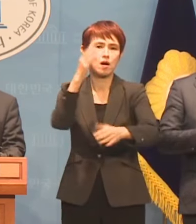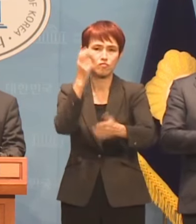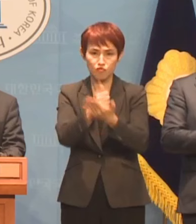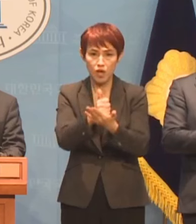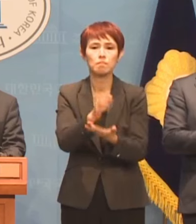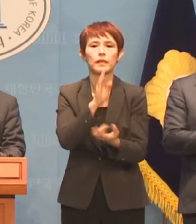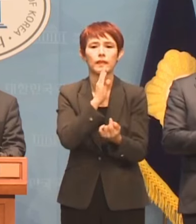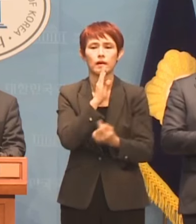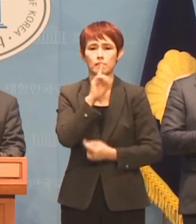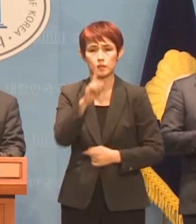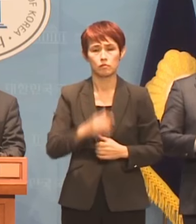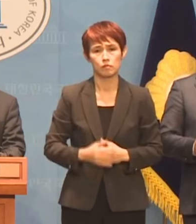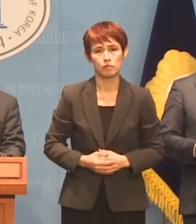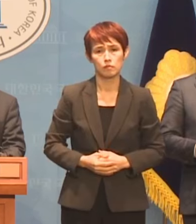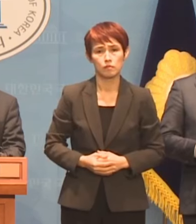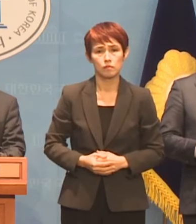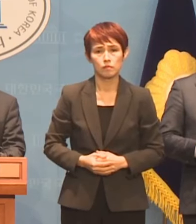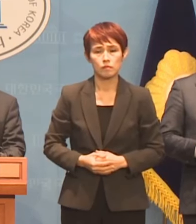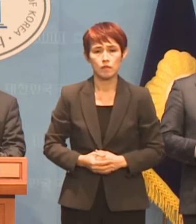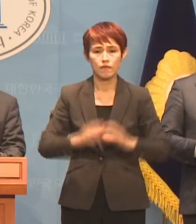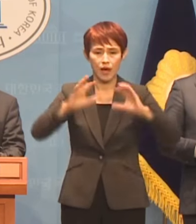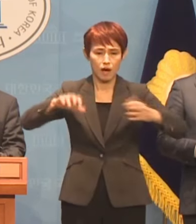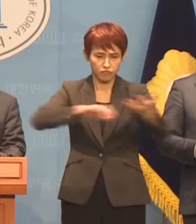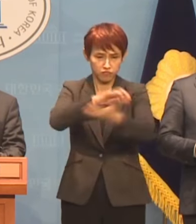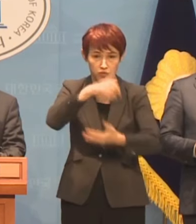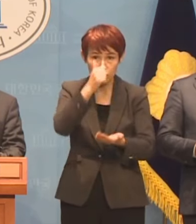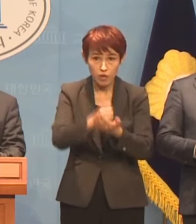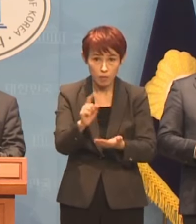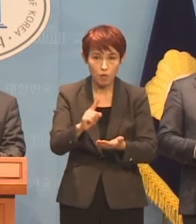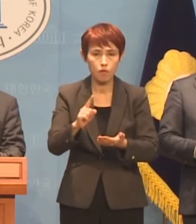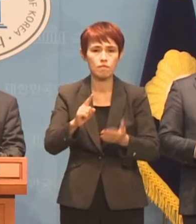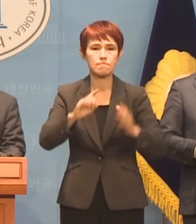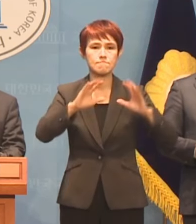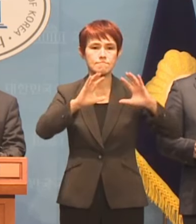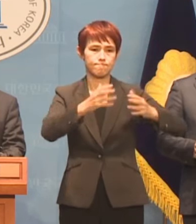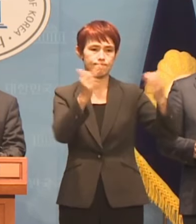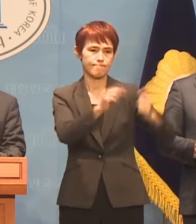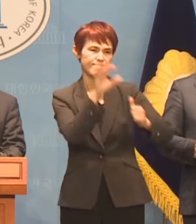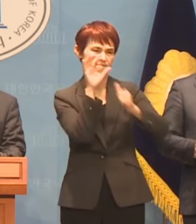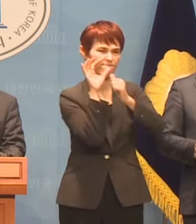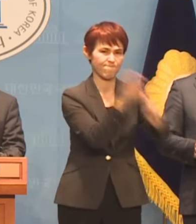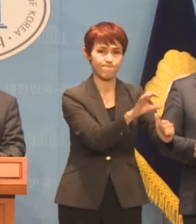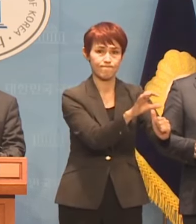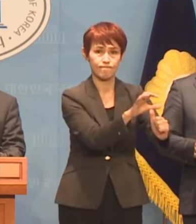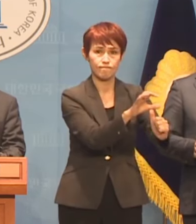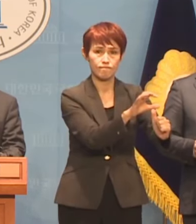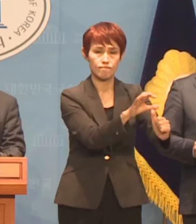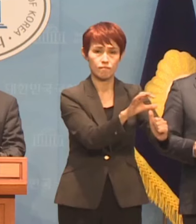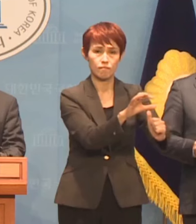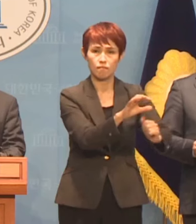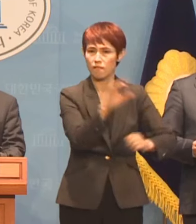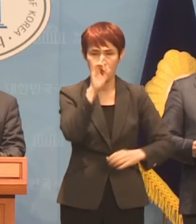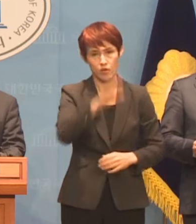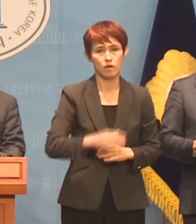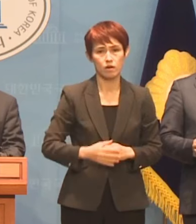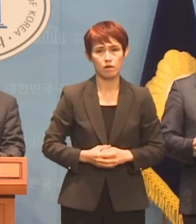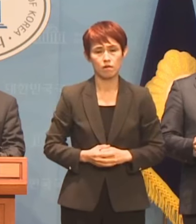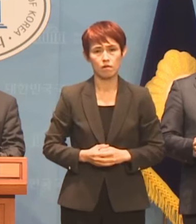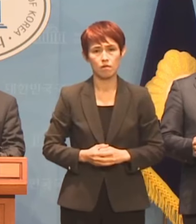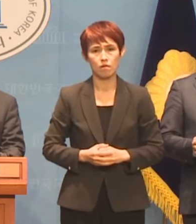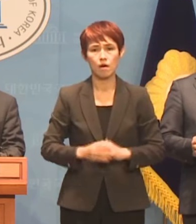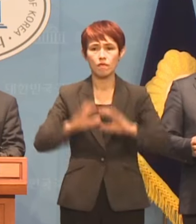형법상 내란죄는 국헌을 문란하게 할 목적으로 폭동을 일으킨 자에게